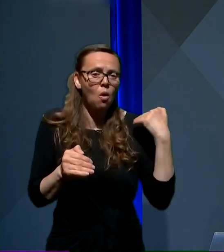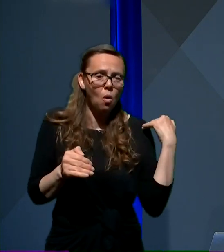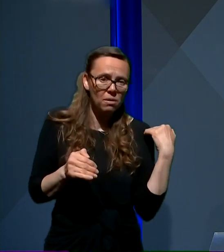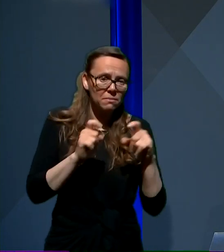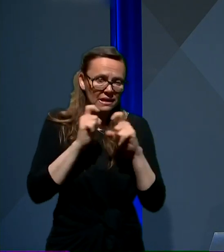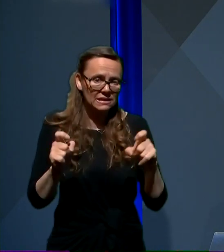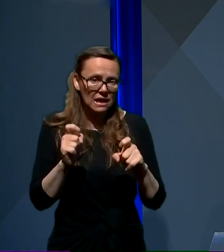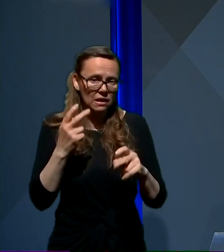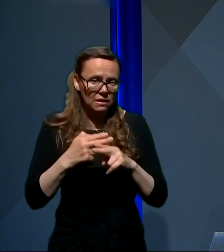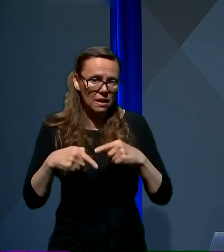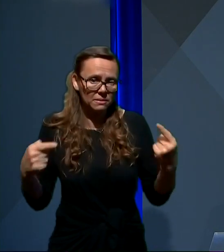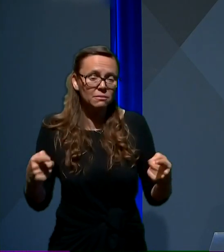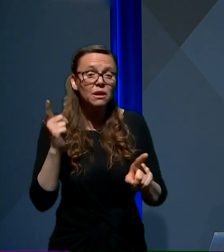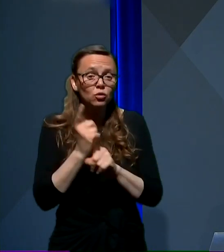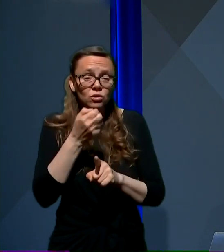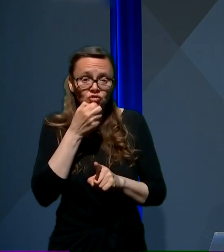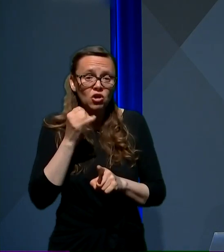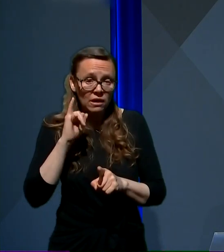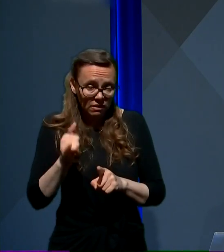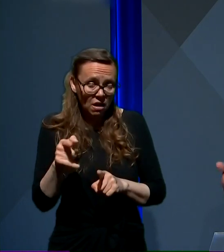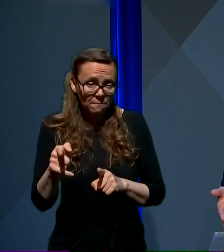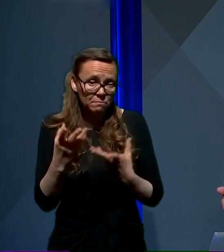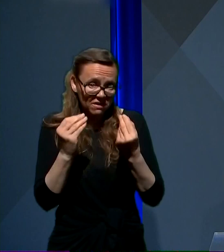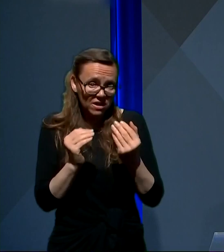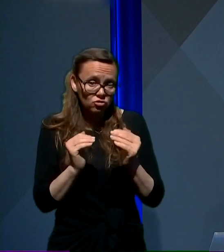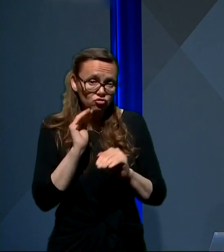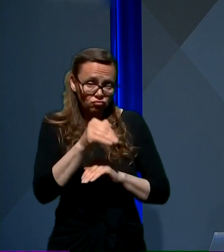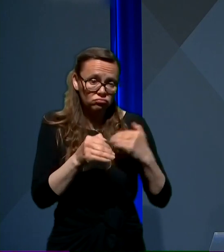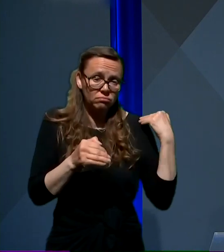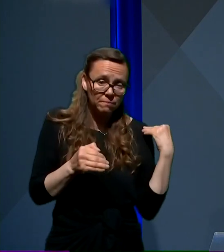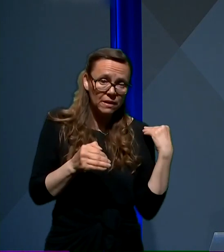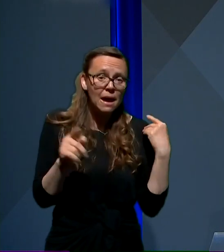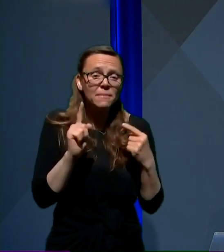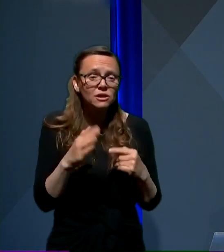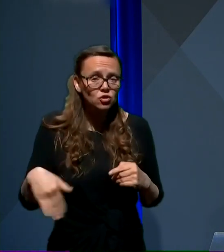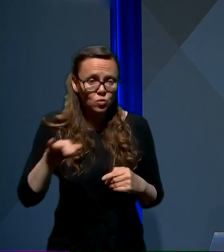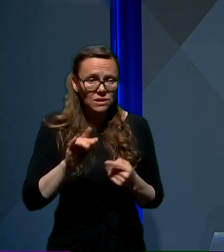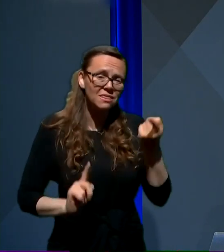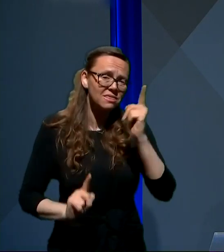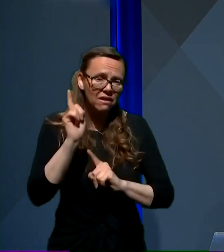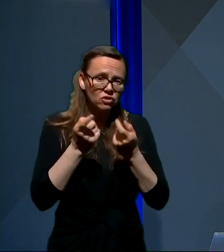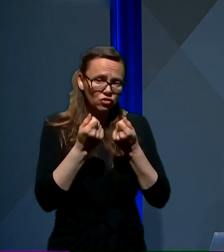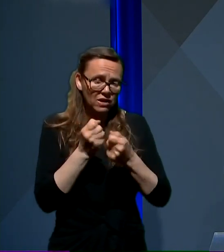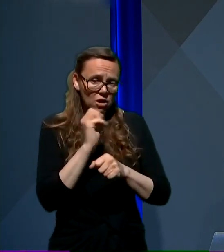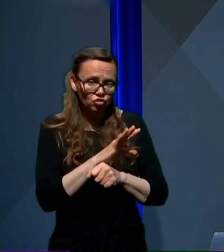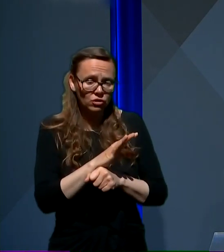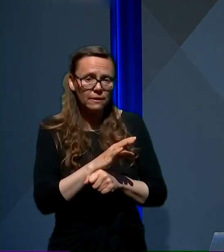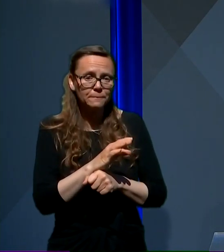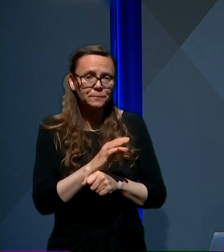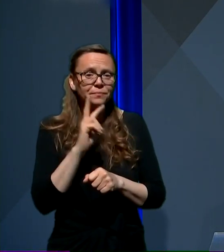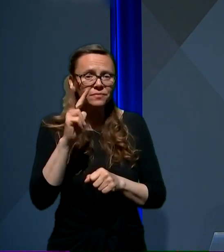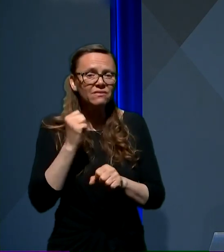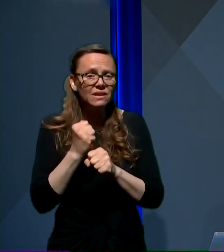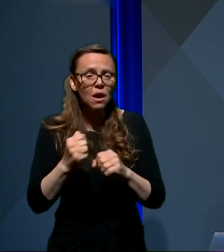epidemije. Tudi če so in ker so, verjetno niso vsi. Najvišji finančni učinki so v